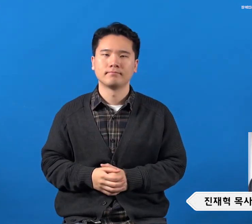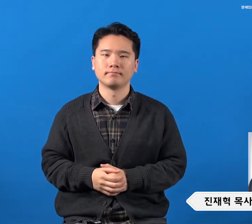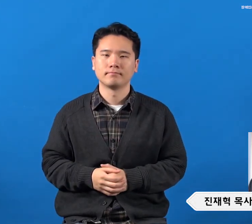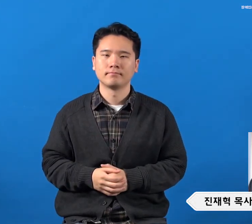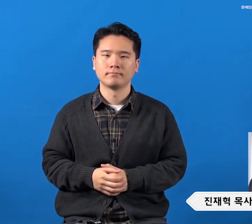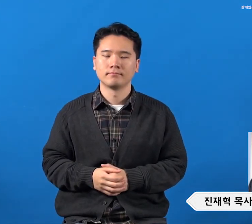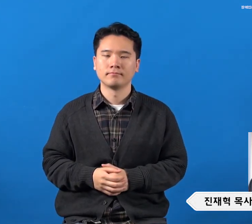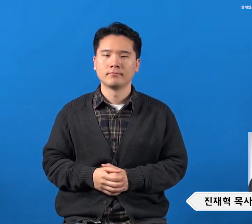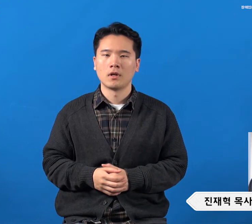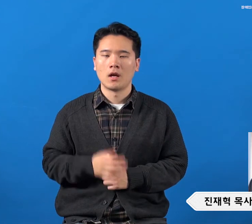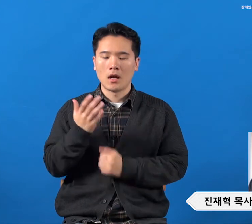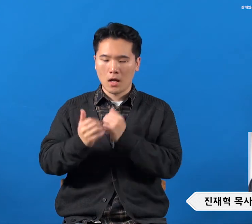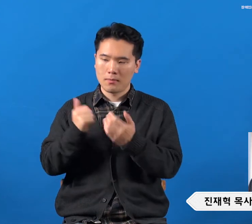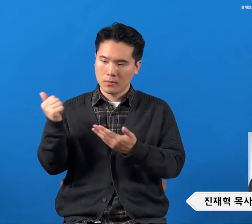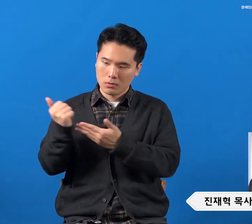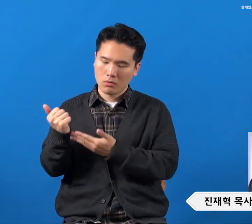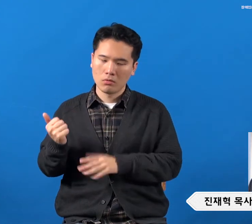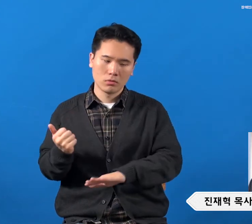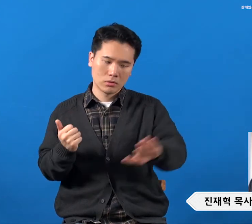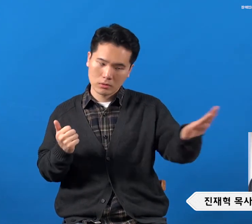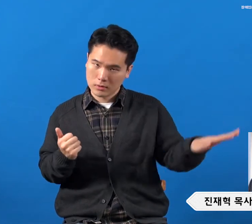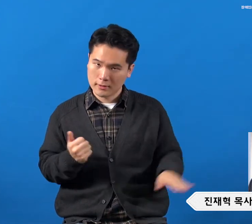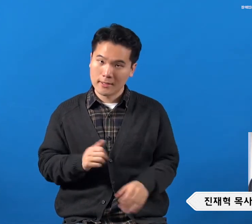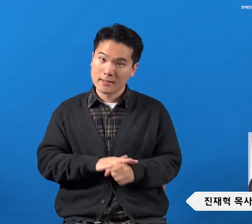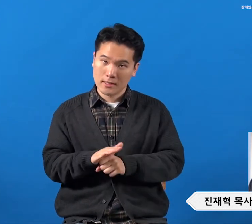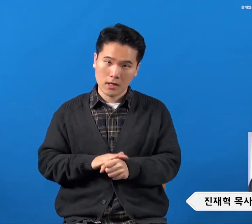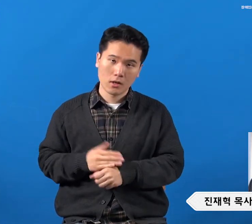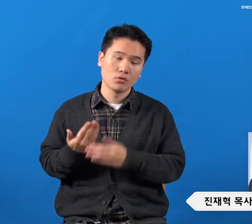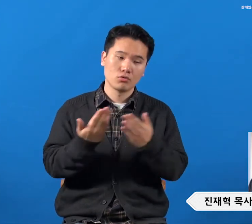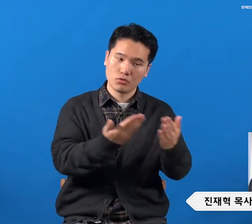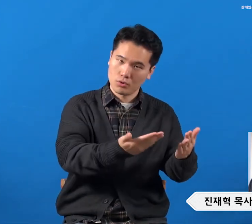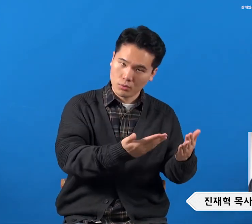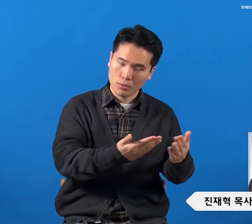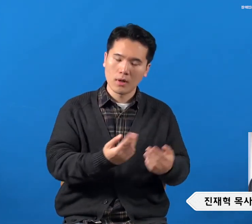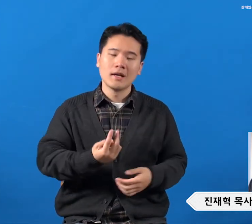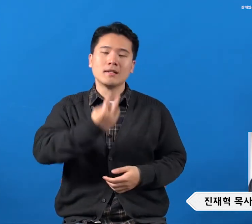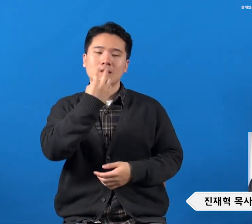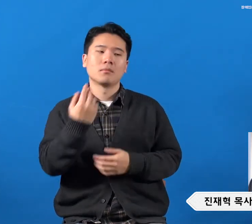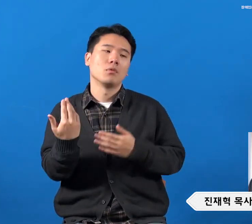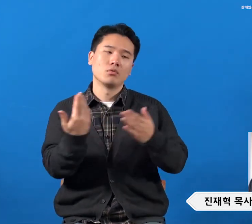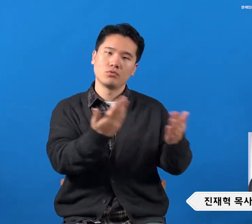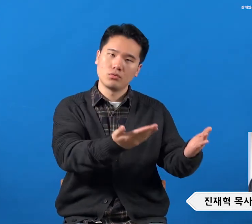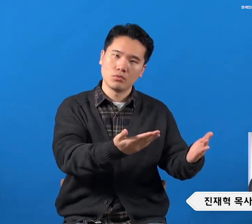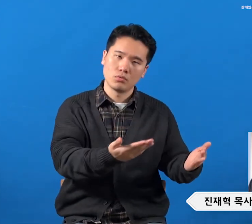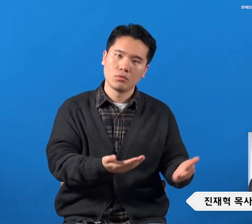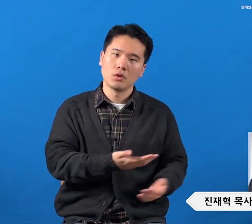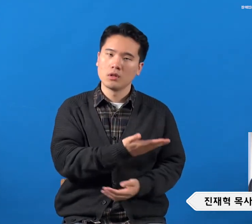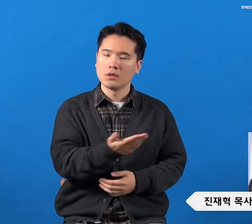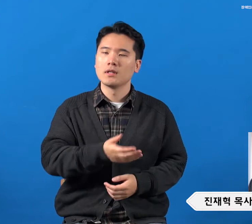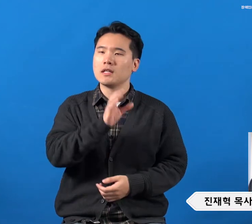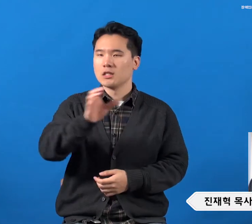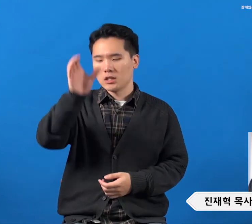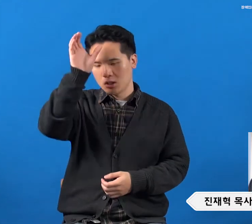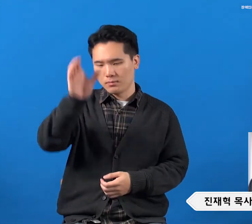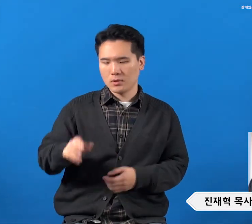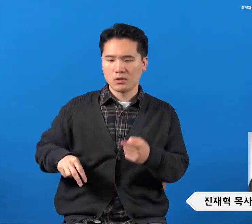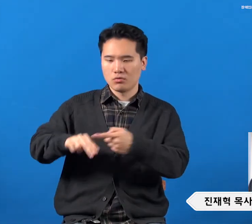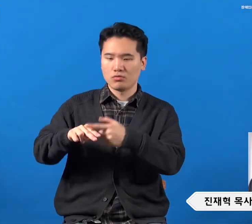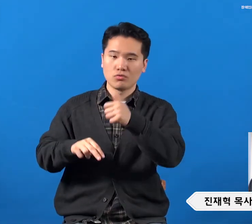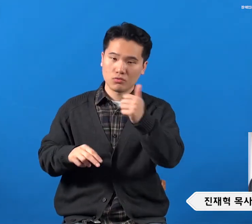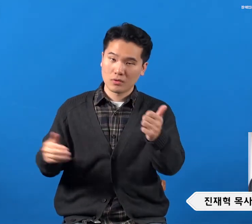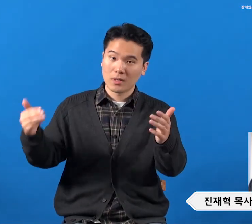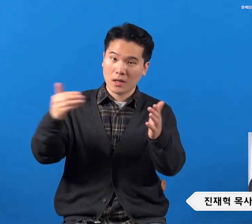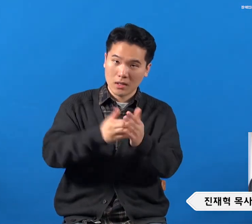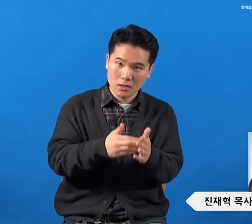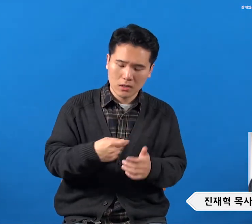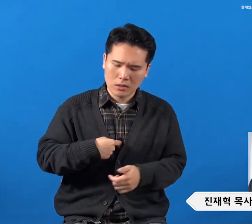복음입니다. 바로 하나님께서 그들을 사랑하시고 그들에게 생명을 주시며 그들을 위해 십자가에 죽기까지 자기